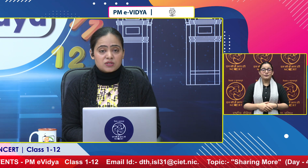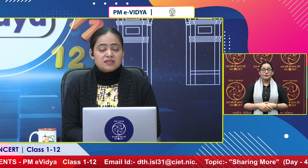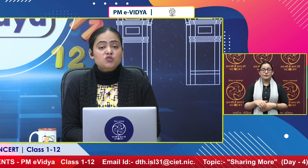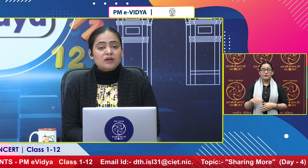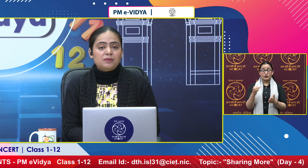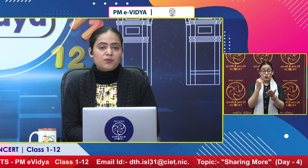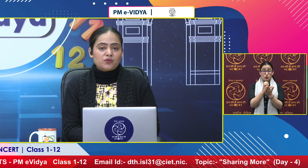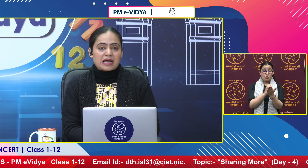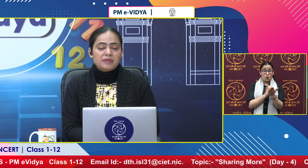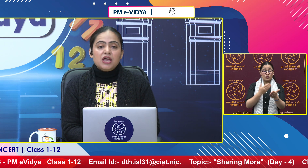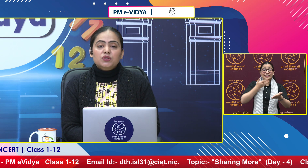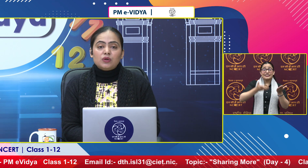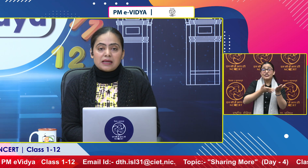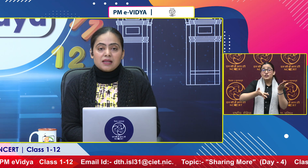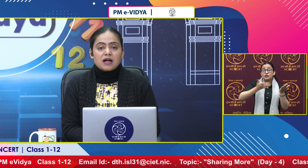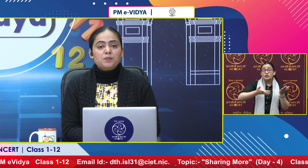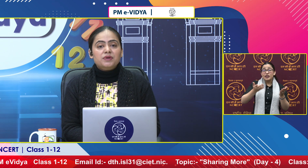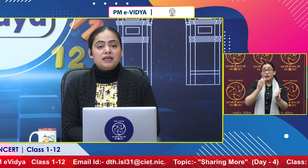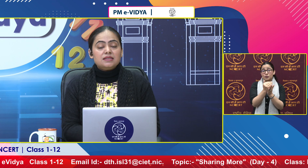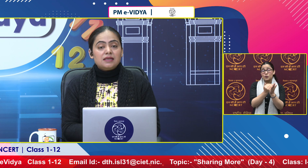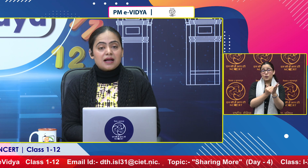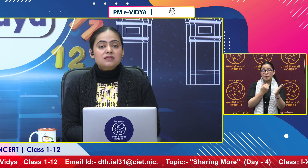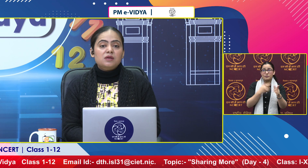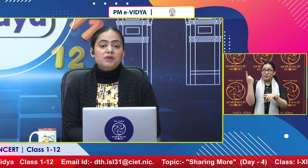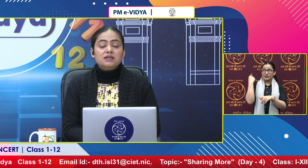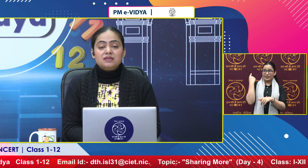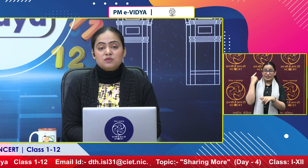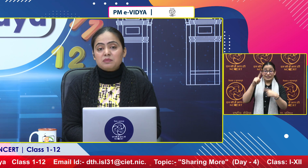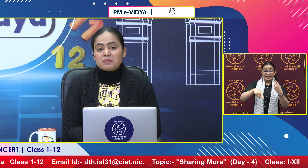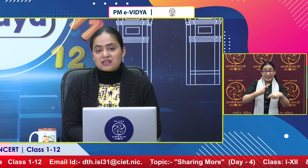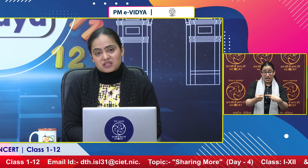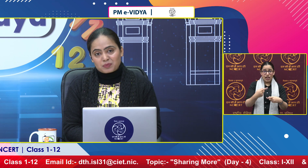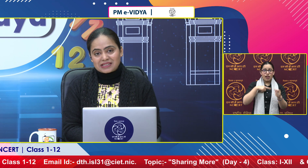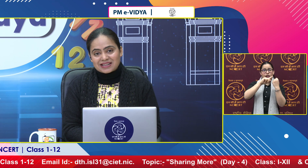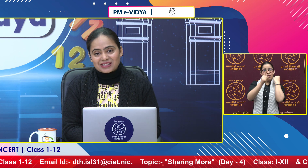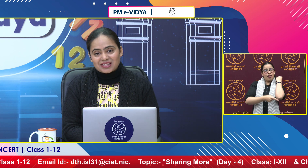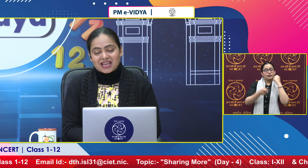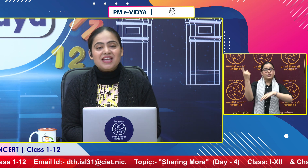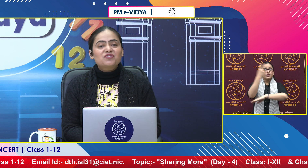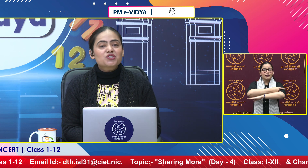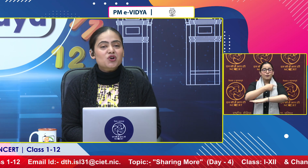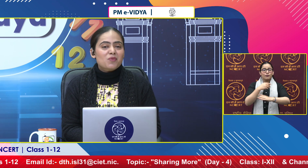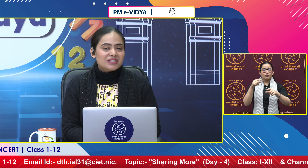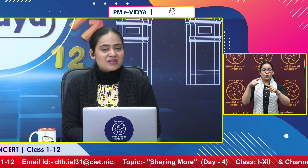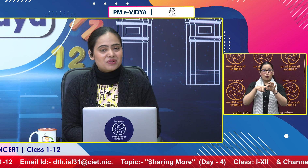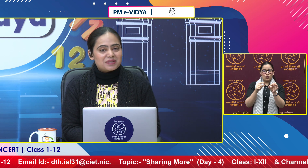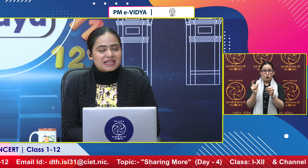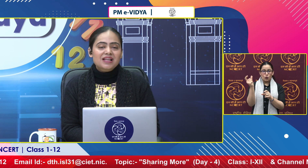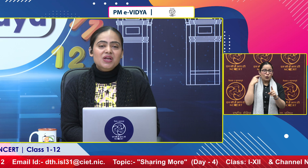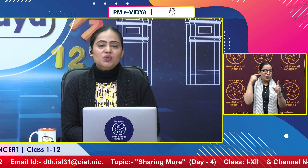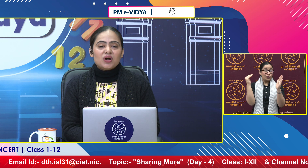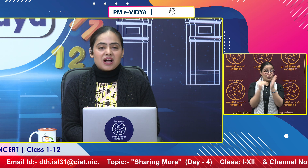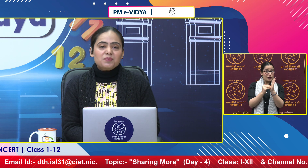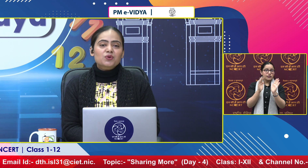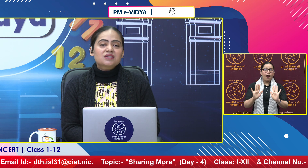इज़ अ कोर्स, इट्स अ ट्रेनिंग प्रोग्राम। तो कल आप इसके लास्ट डे पर असेसमेंट में पार्टिसिपेट कर सकते हैं एंड इफ़ यू स्कोर मोर देन